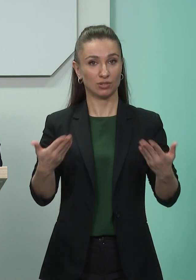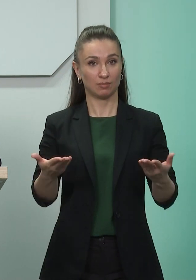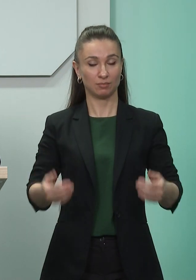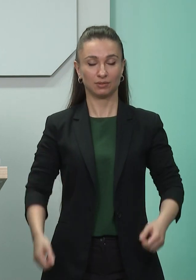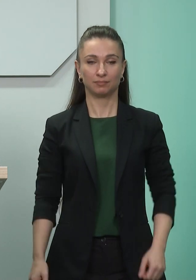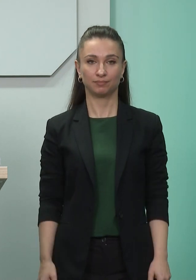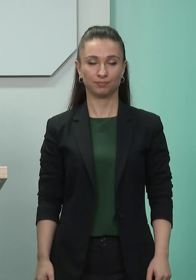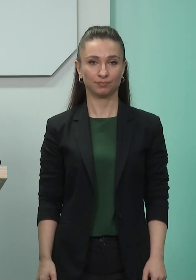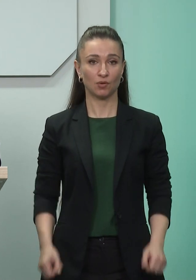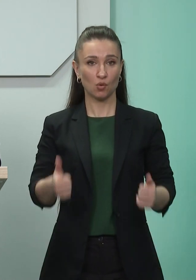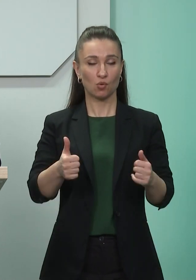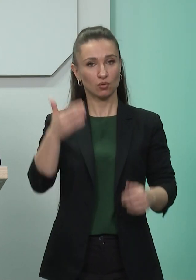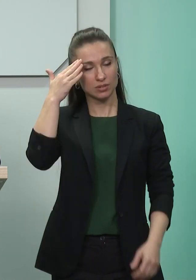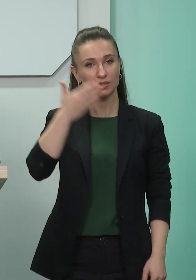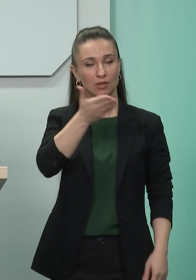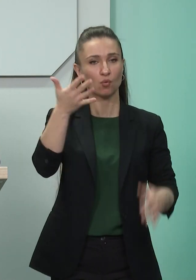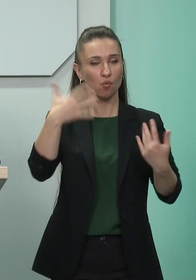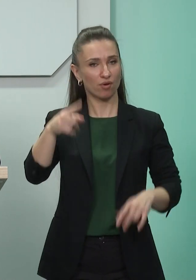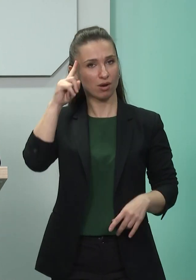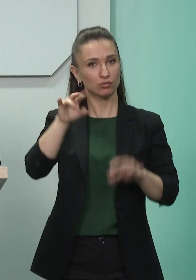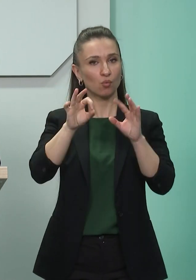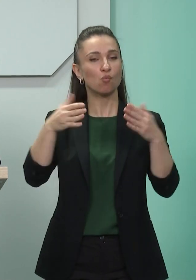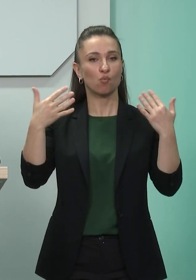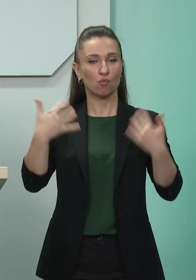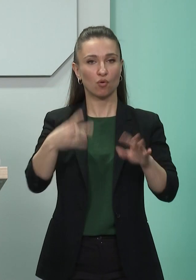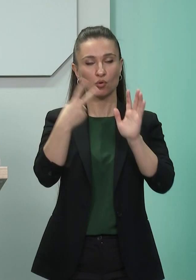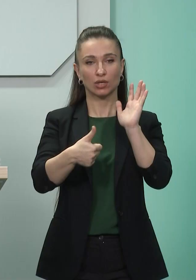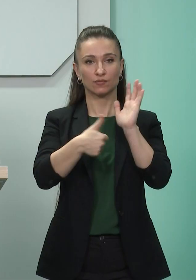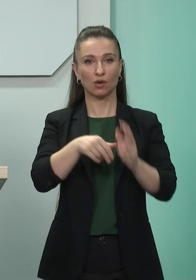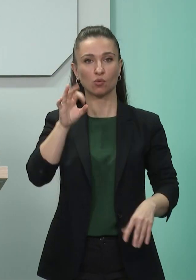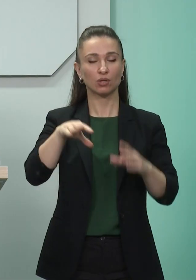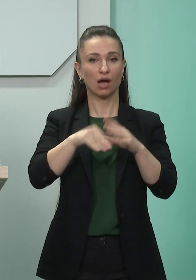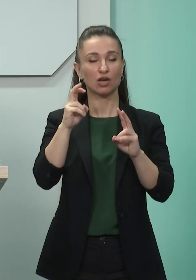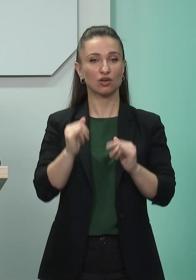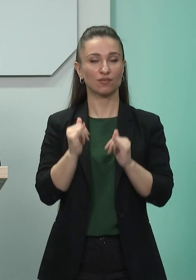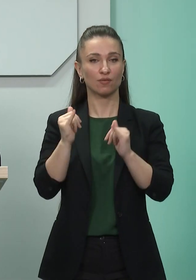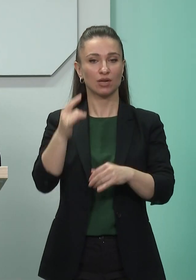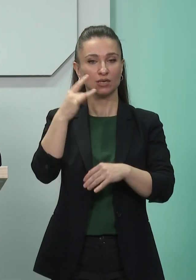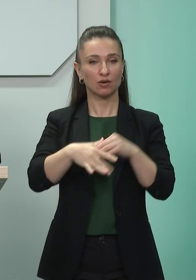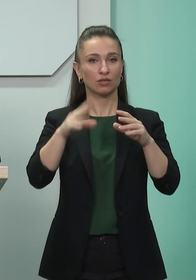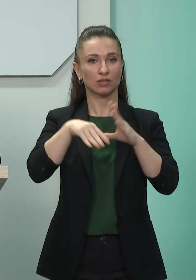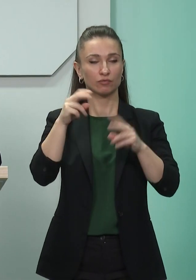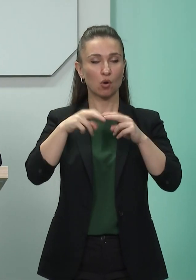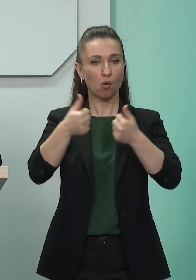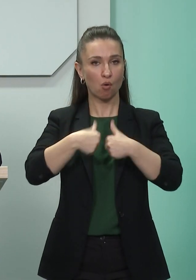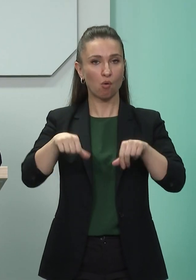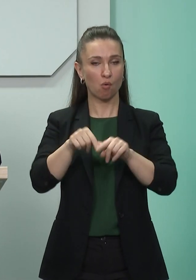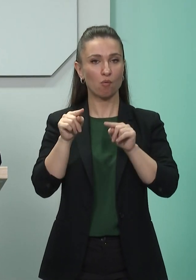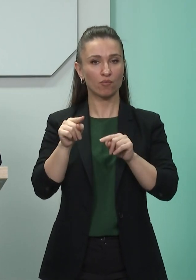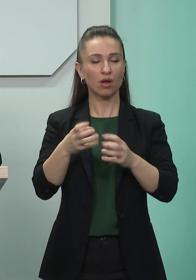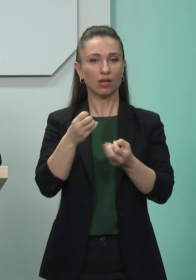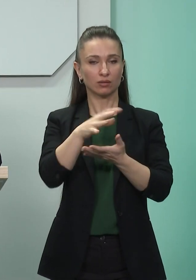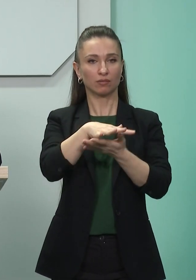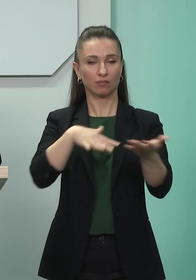მოგესალმებით. როგორც საზოგადოებისთვის უკვე ცნობილია, 26 ოქტომბრის არჩევნებისთვის ცენტრალური საარჩევნო კომისია